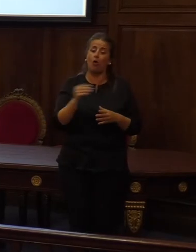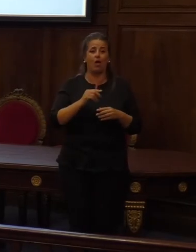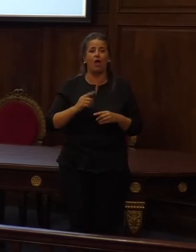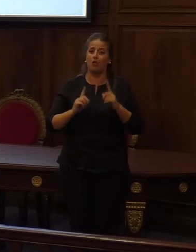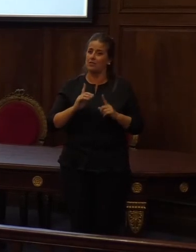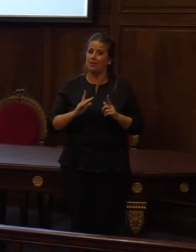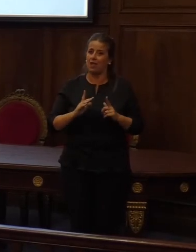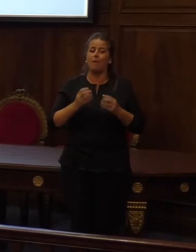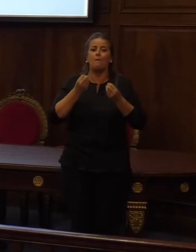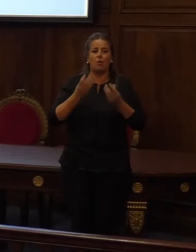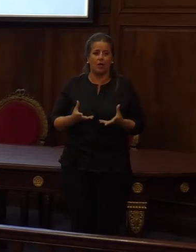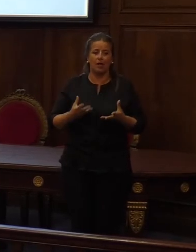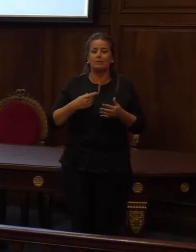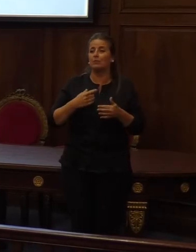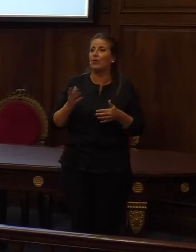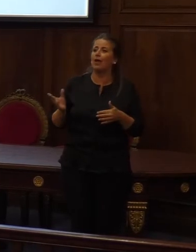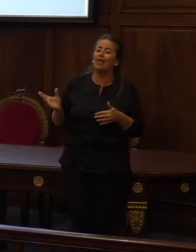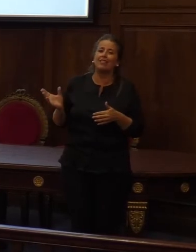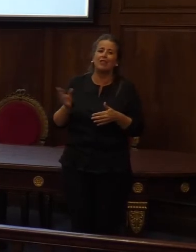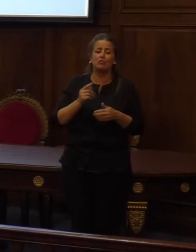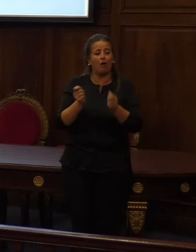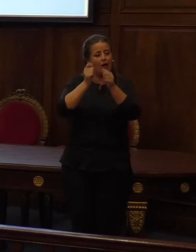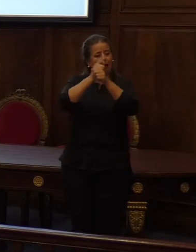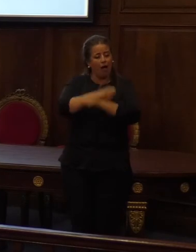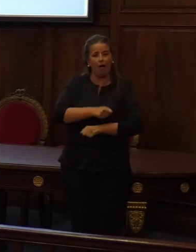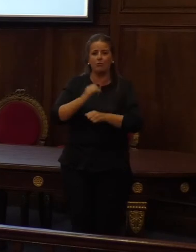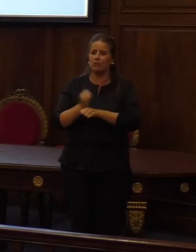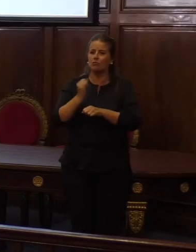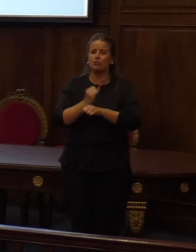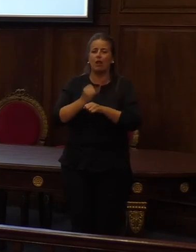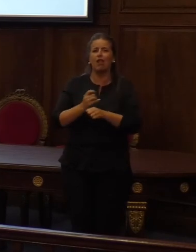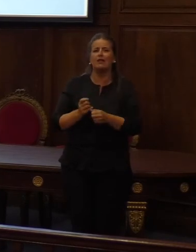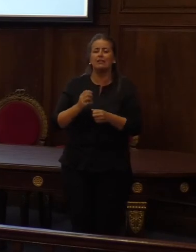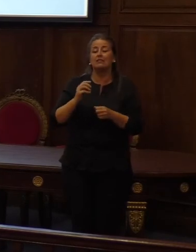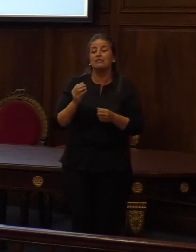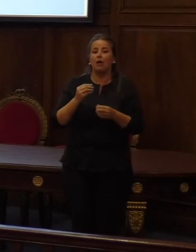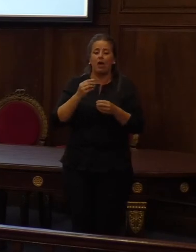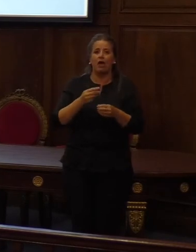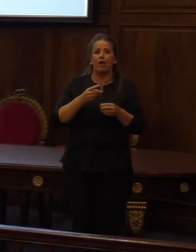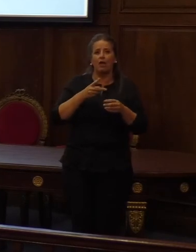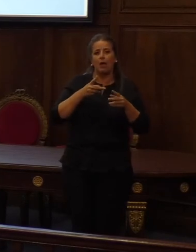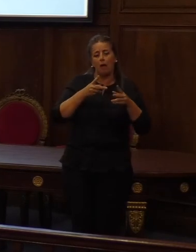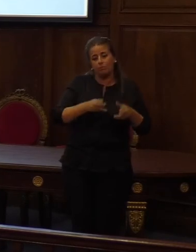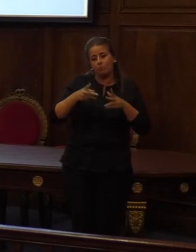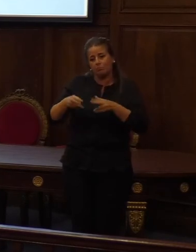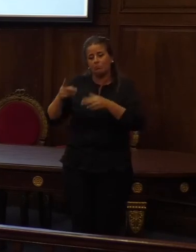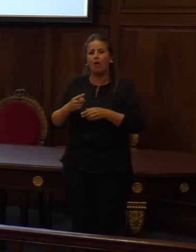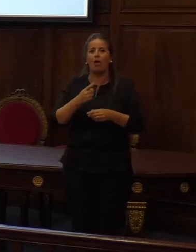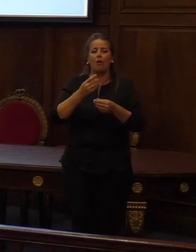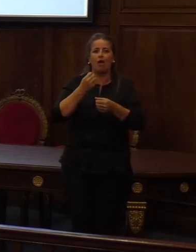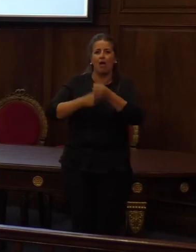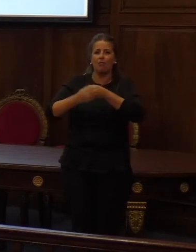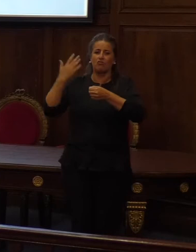implica parte de los cambios institucionales más profundos que ha vivido la Universidad de la República en las últimas décadas, la construcción de